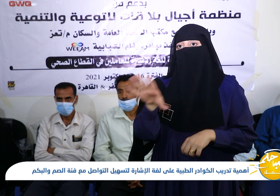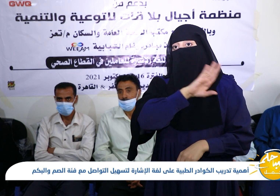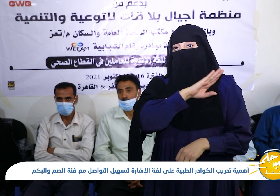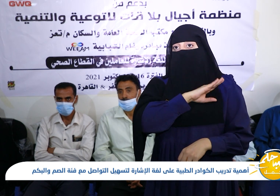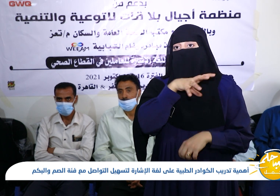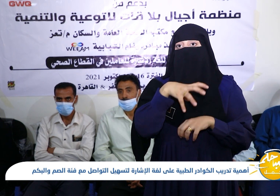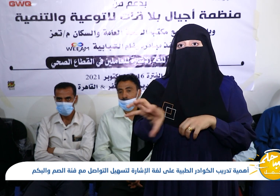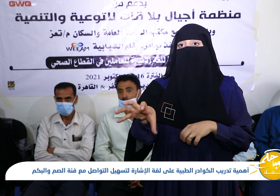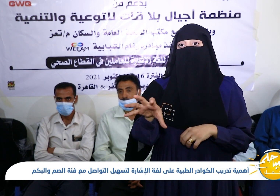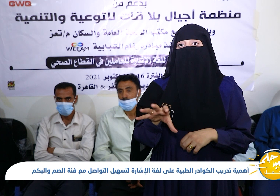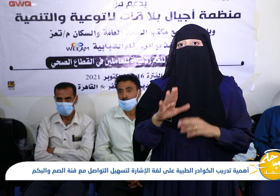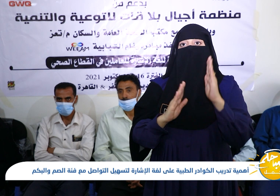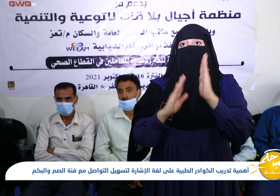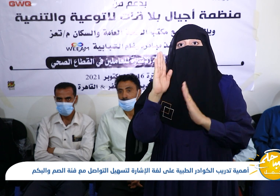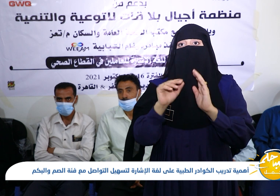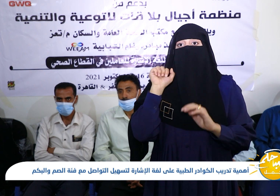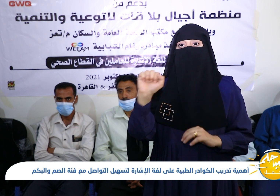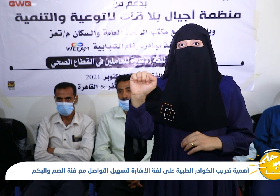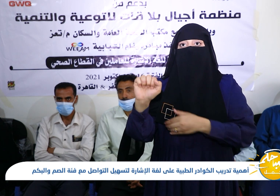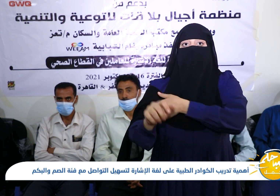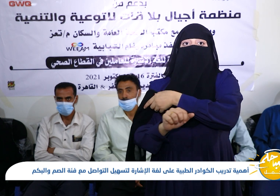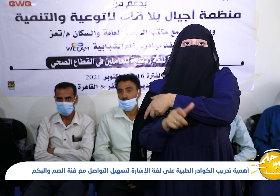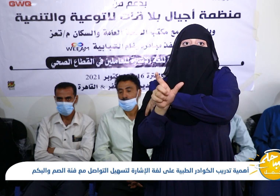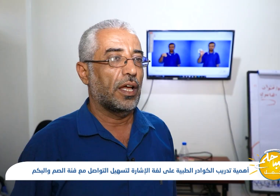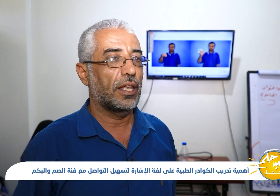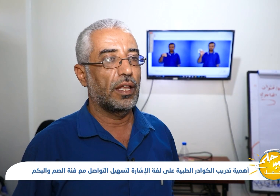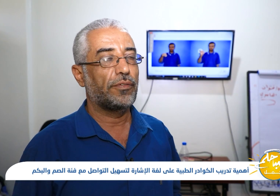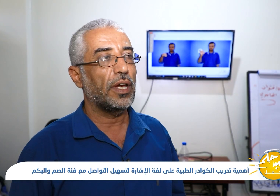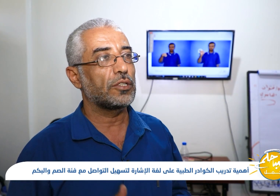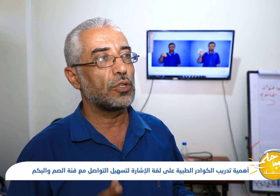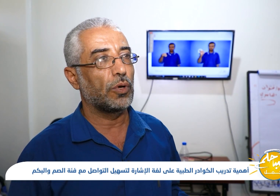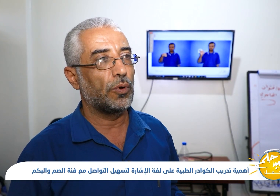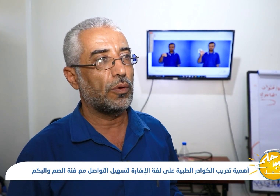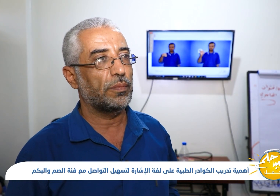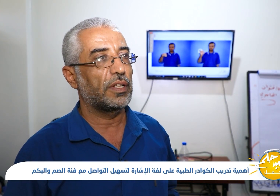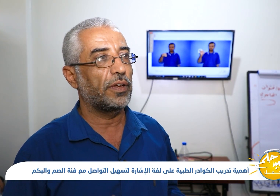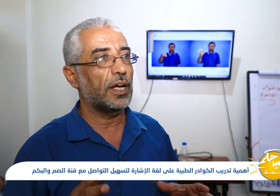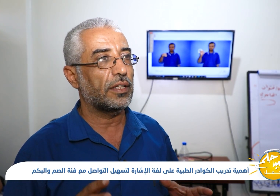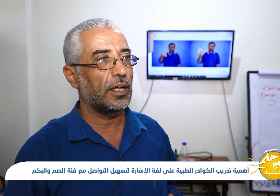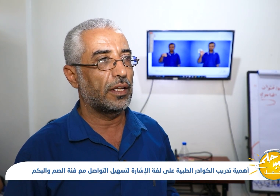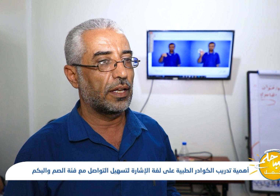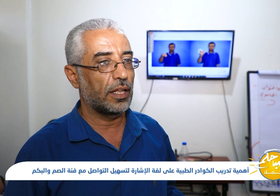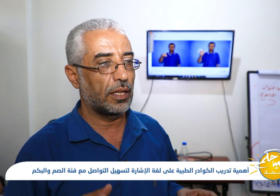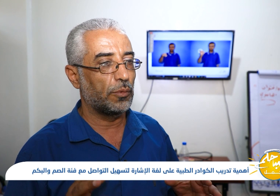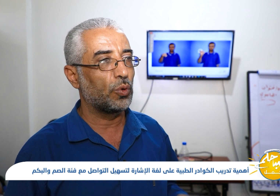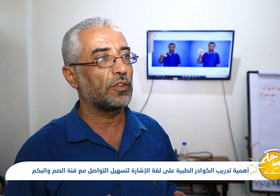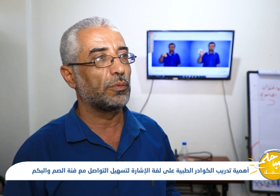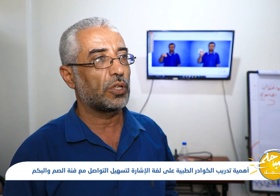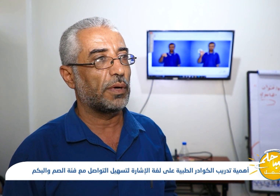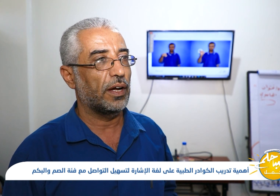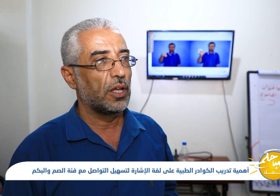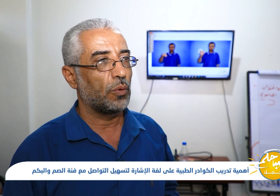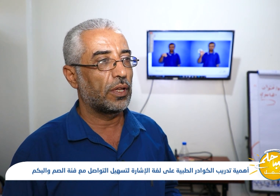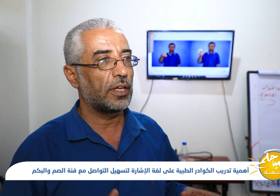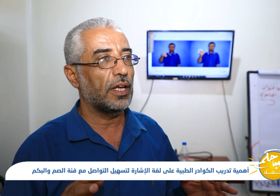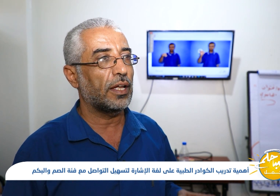الأمن والقطاع الخاص. الفئة الصم والبكم من الفئات الموجودة في